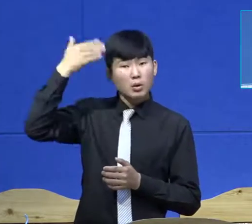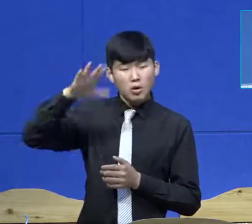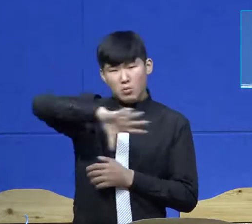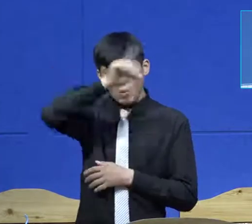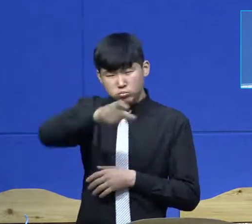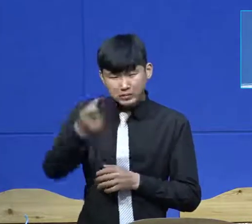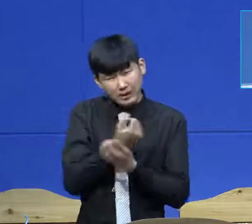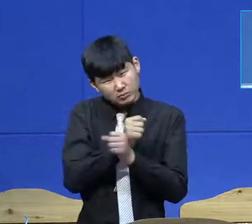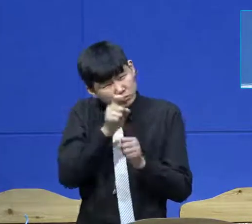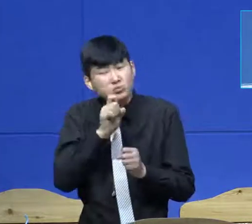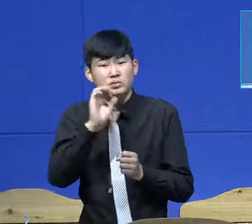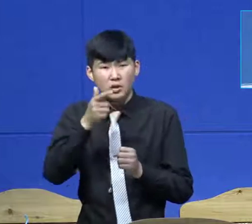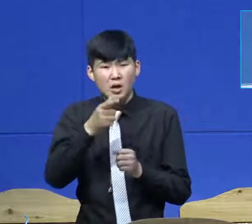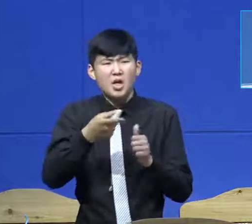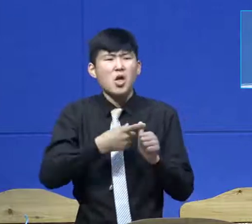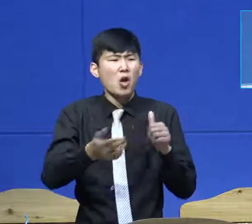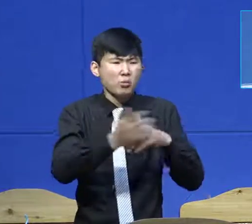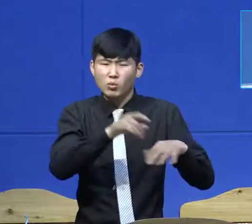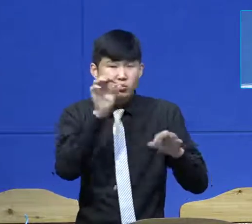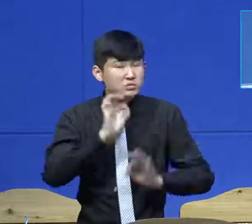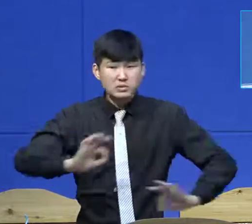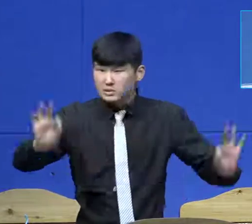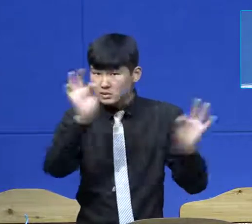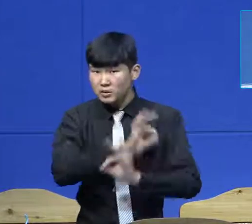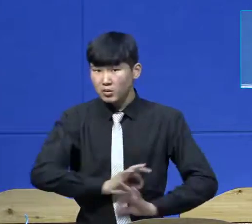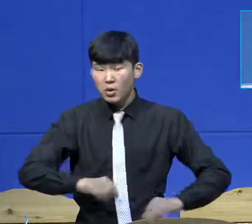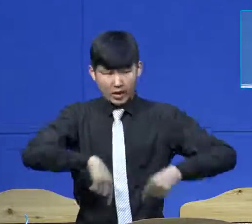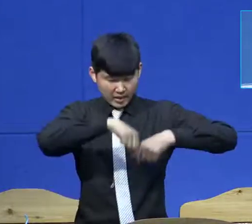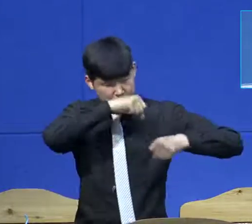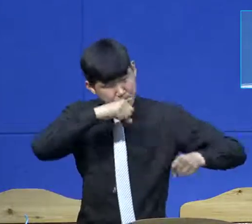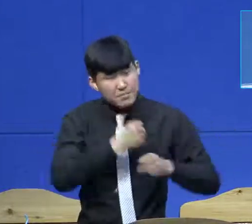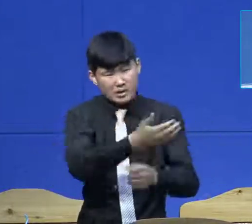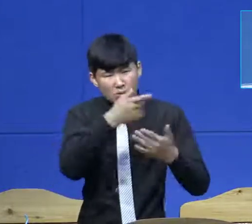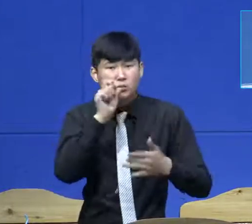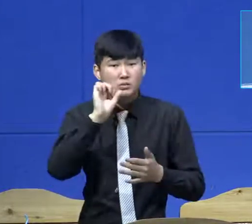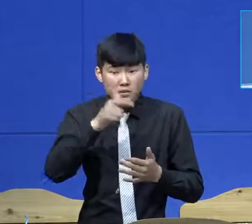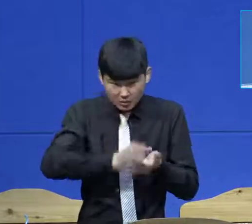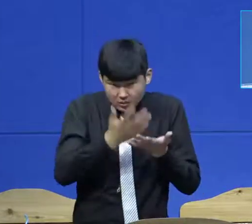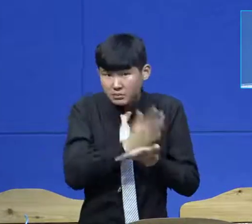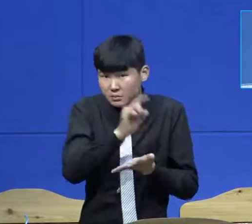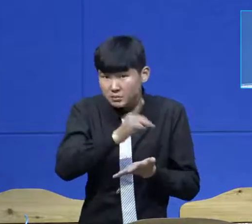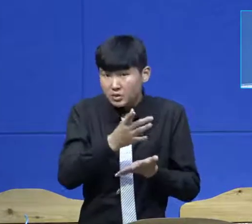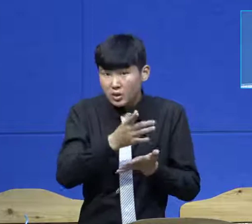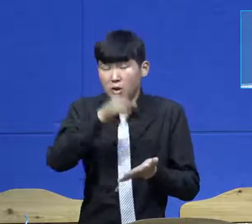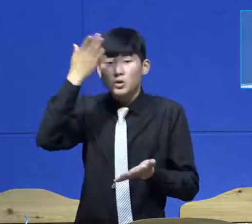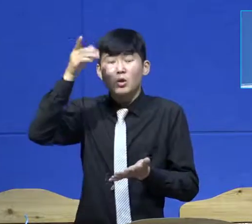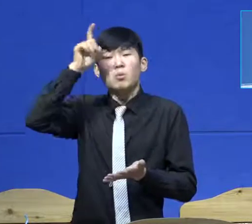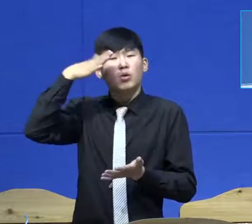хүнийг аврагдаасаа гэж хүсдэг. Хэнийг ч мөхөөлхийг хүсэхгүй гэмшилд ирээсэй гэж хүсдэгэ гэж гарч байгаа үсттэй. Тэр бурханы